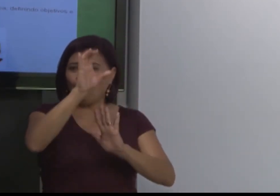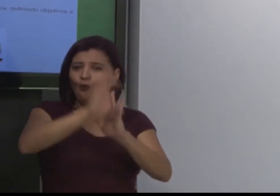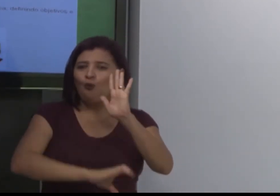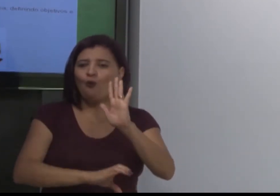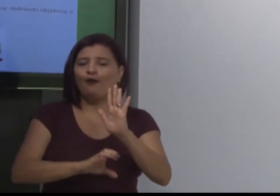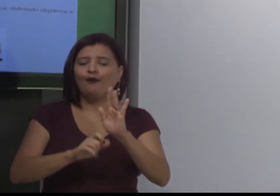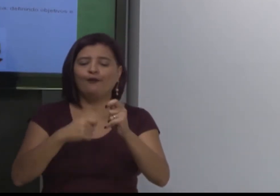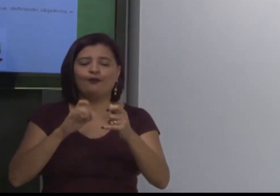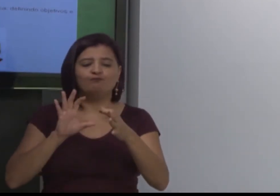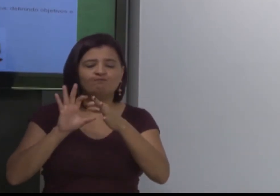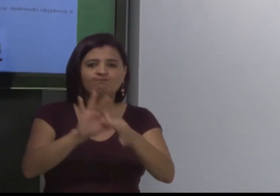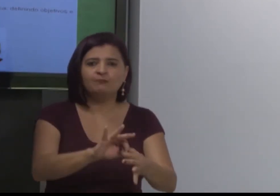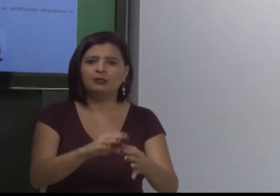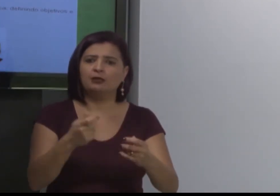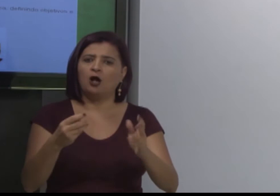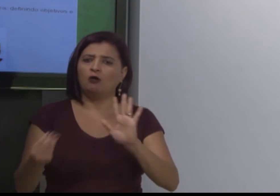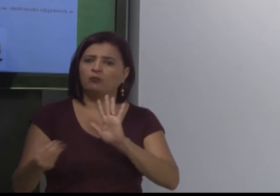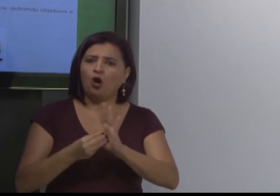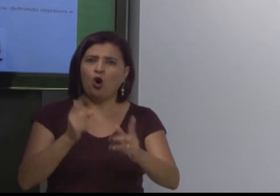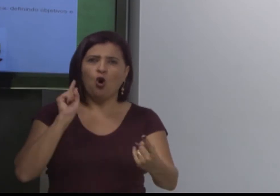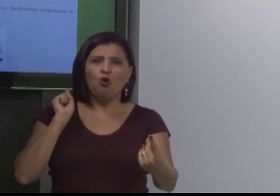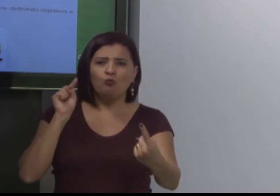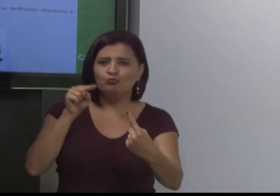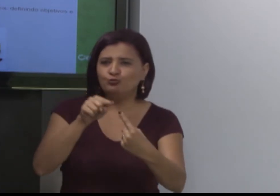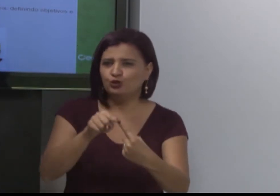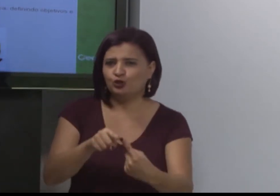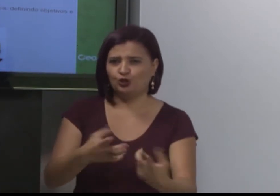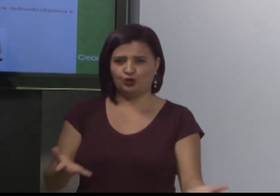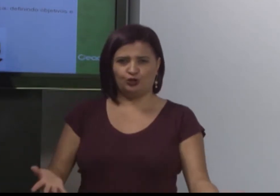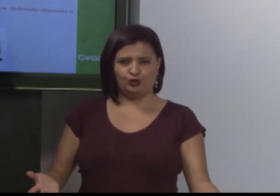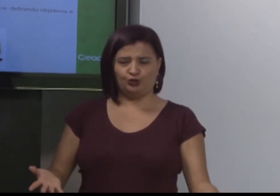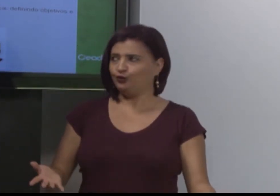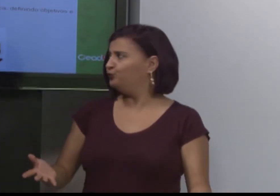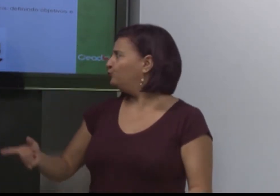um currículo contextualizado, com objetivos,